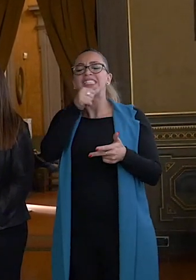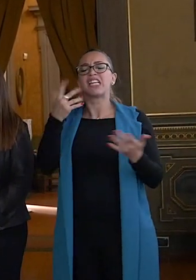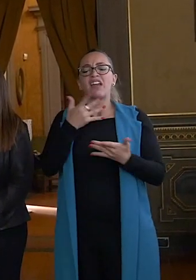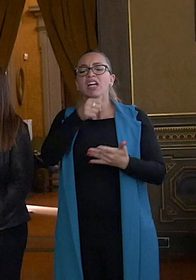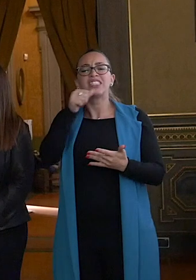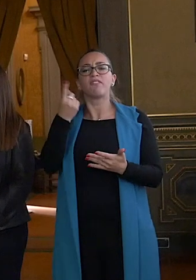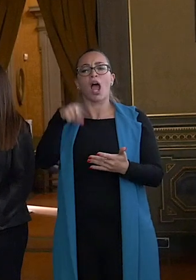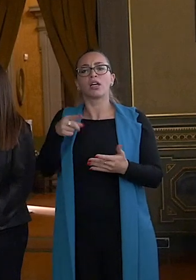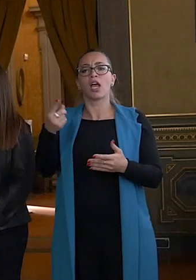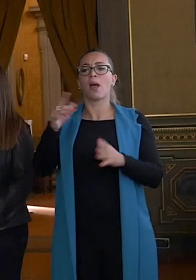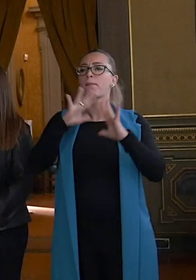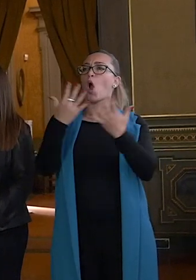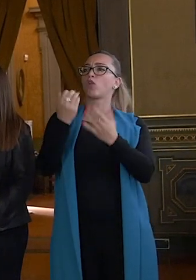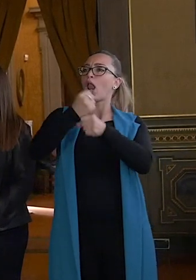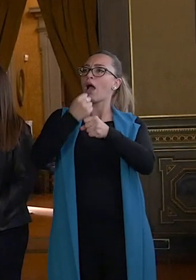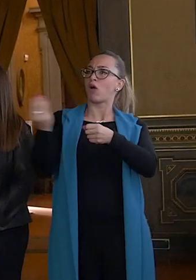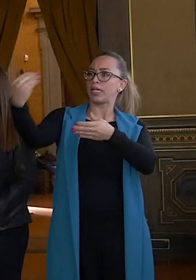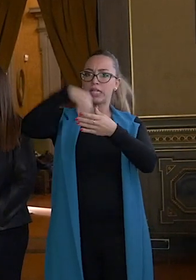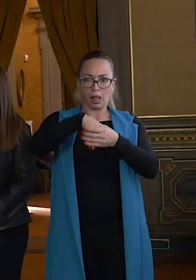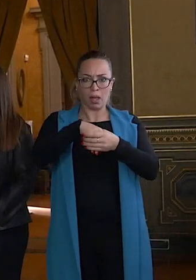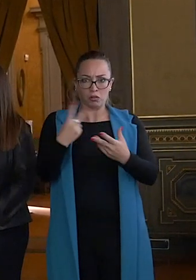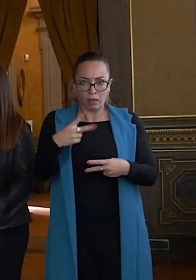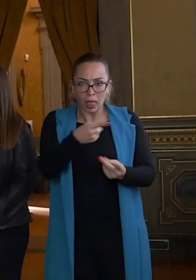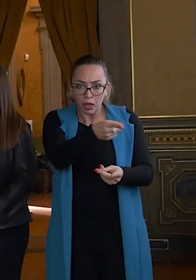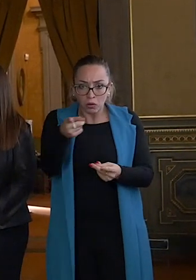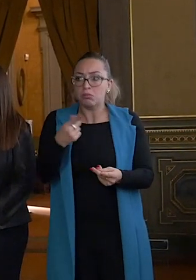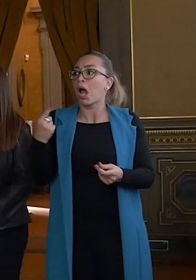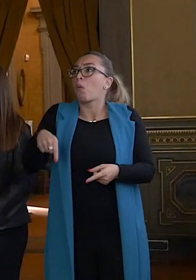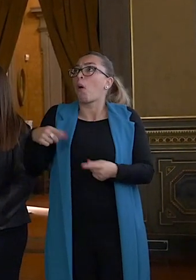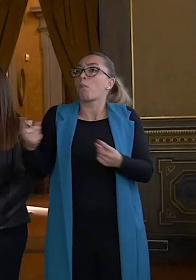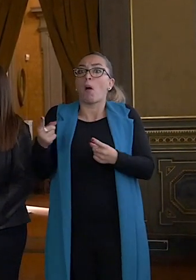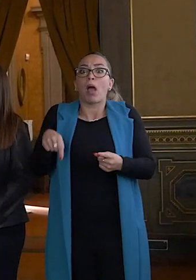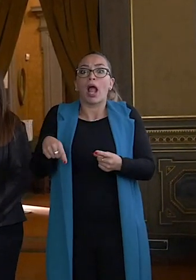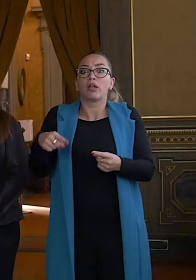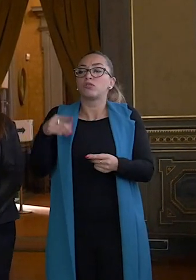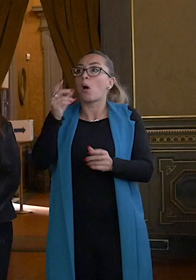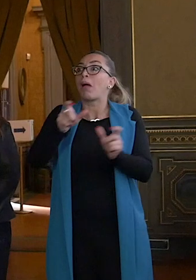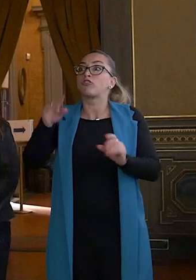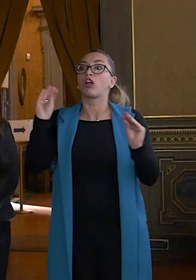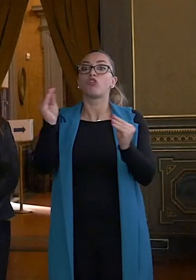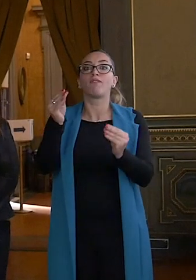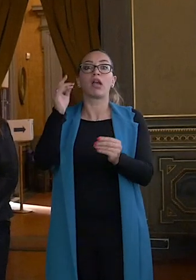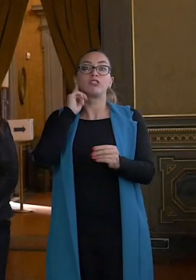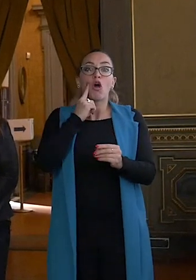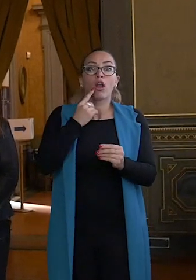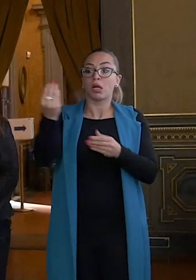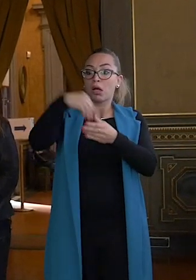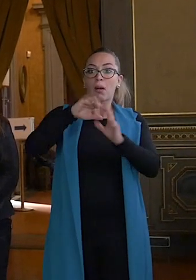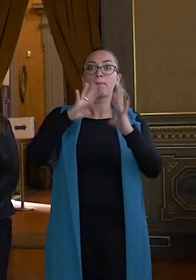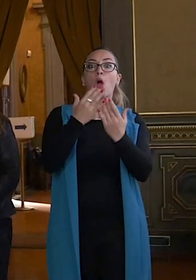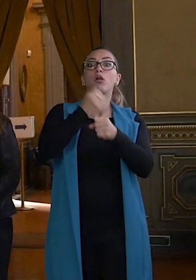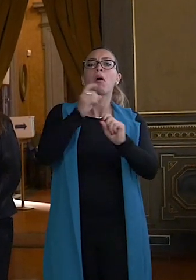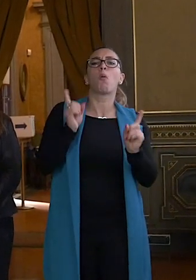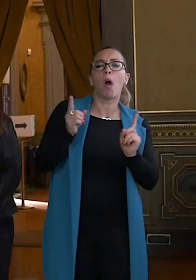lavoro a che punto siamo con questa con questo tema i sordi nel mondo del lavoro ecco questo è un tema molto importante